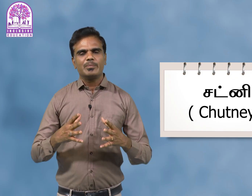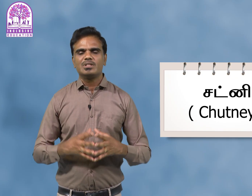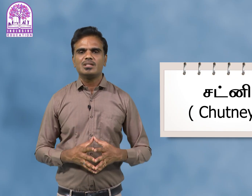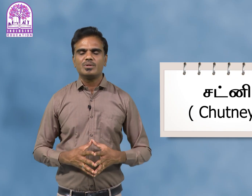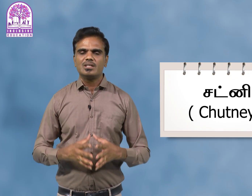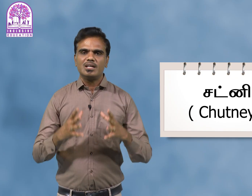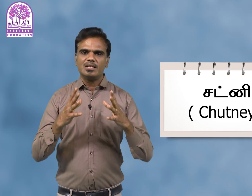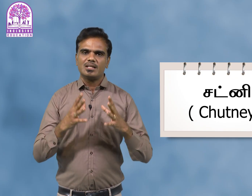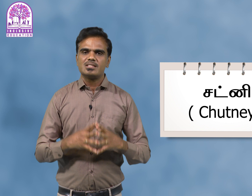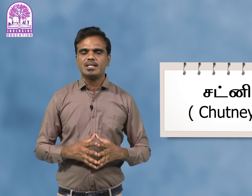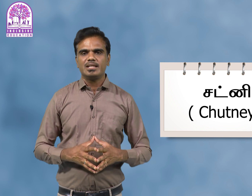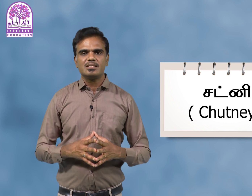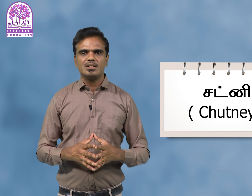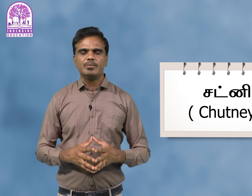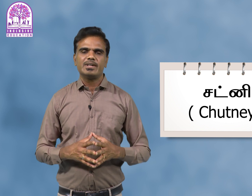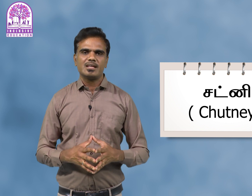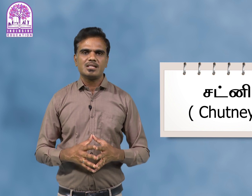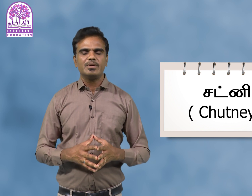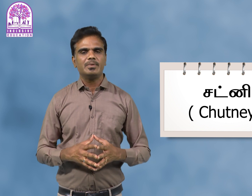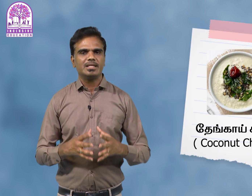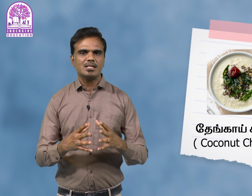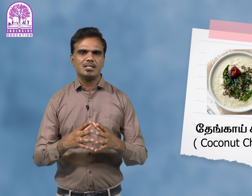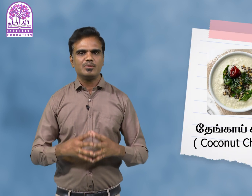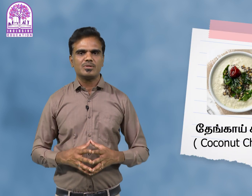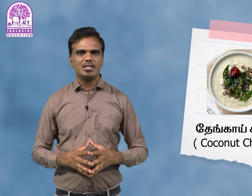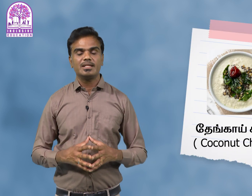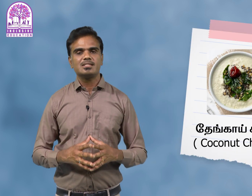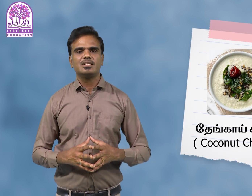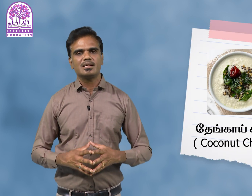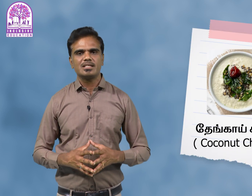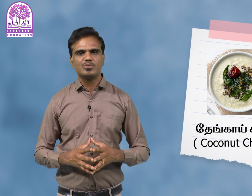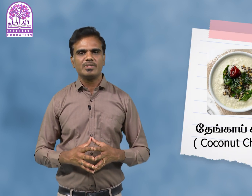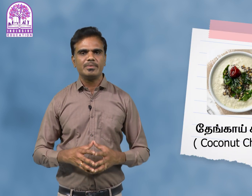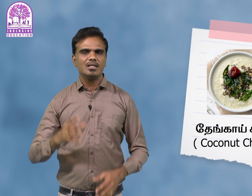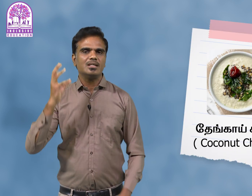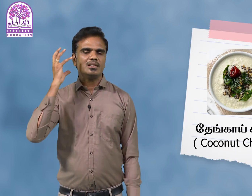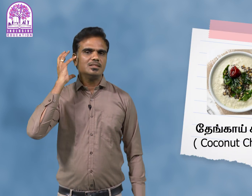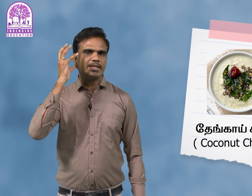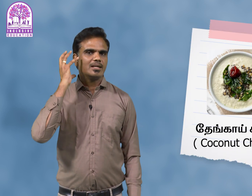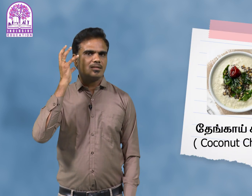வந்து உங்களுக்கு அதுக்கான சட்னி என்ன சட்னி, இப்போ ஃபார் எக்ஸாம்பிள் இப்போ தேங்காய் சட்னின்னு வச்சுக்கோங்களேன். தேங்காய் சட்னிக்கு என்ன சைன் சொல்லுவாங்க அப்படின்னா இது தேங்காய்.